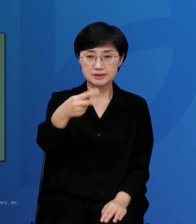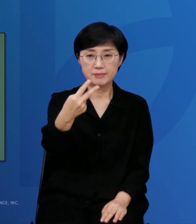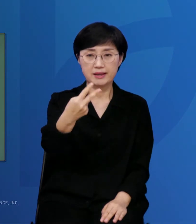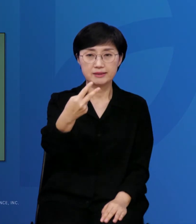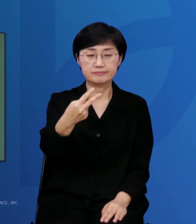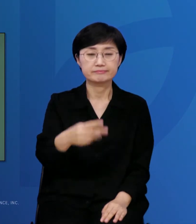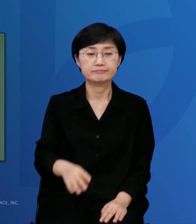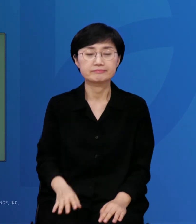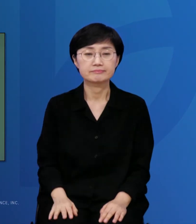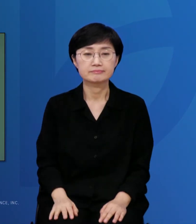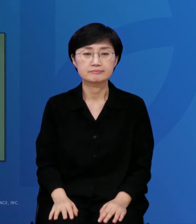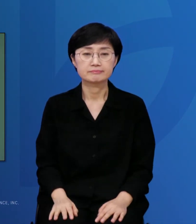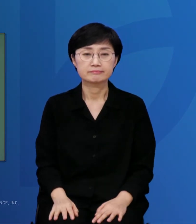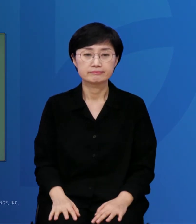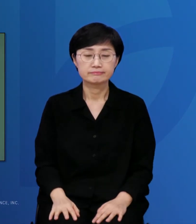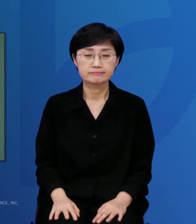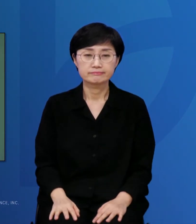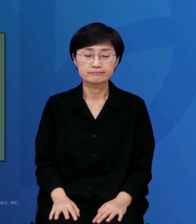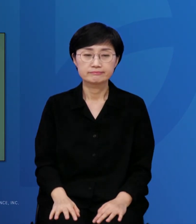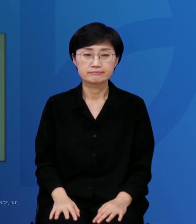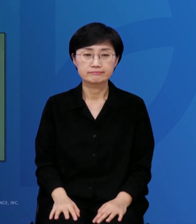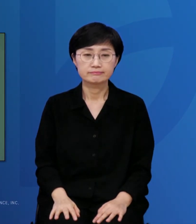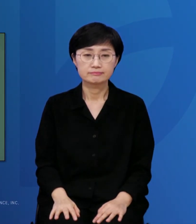하나님께 드리겠습니다.